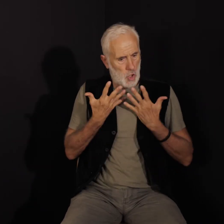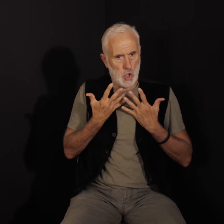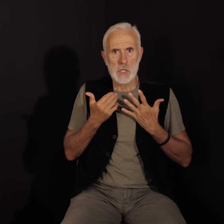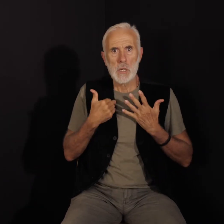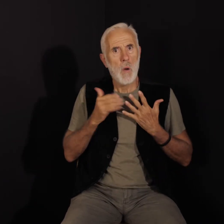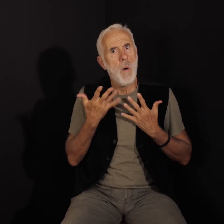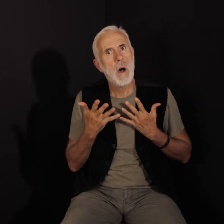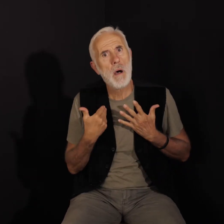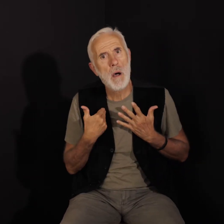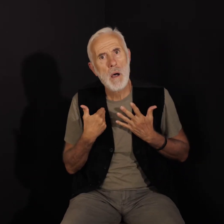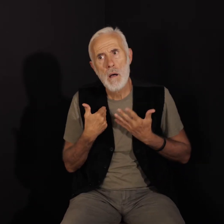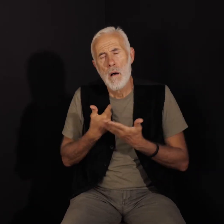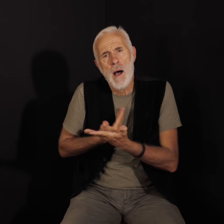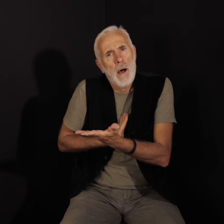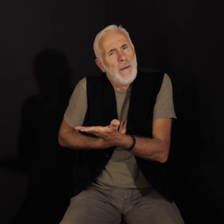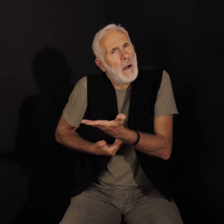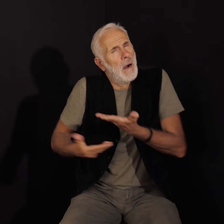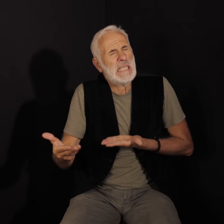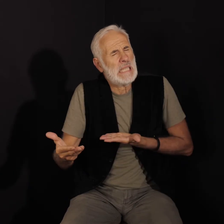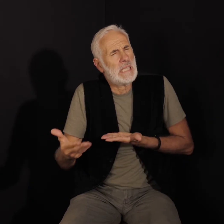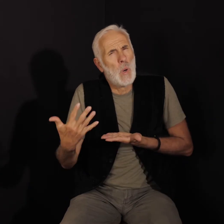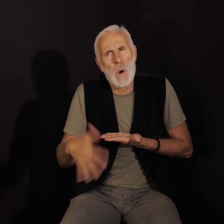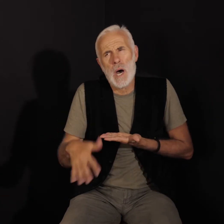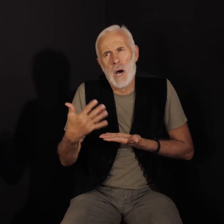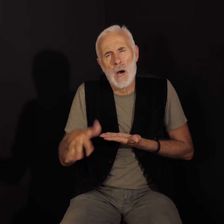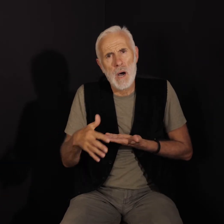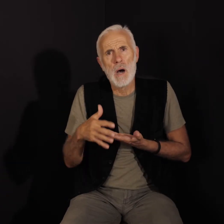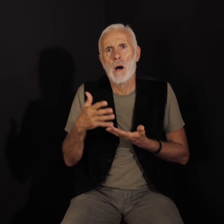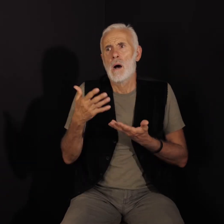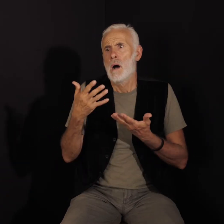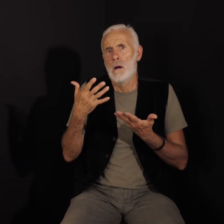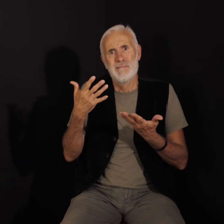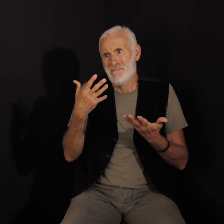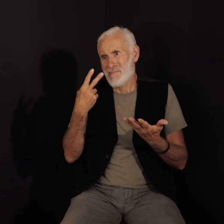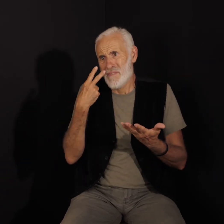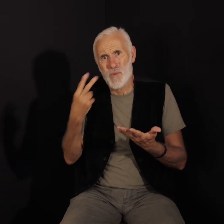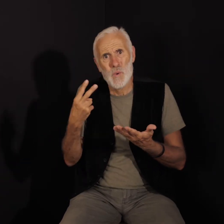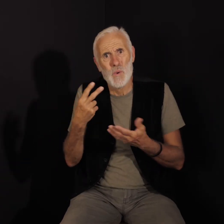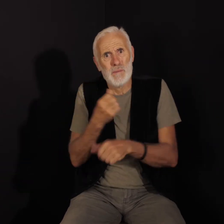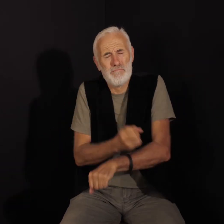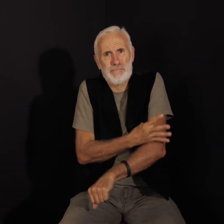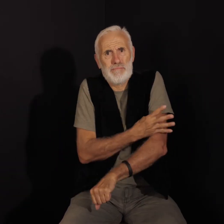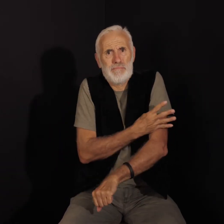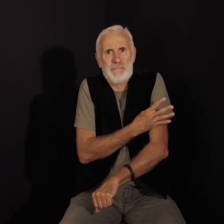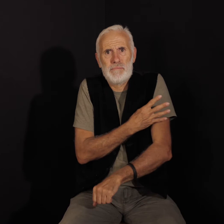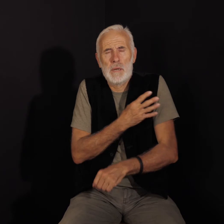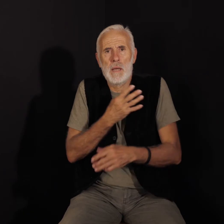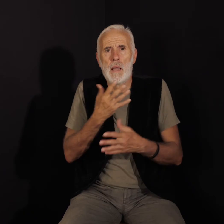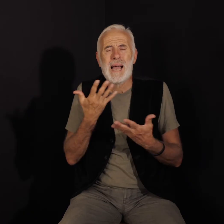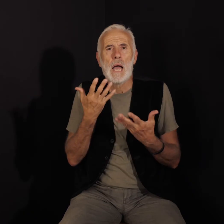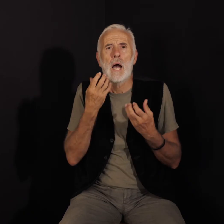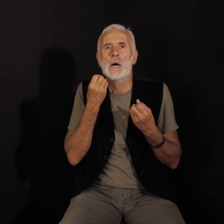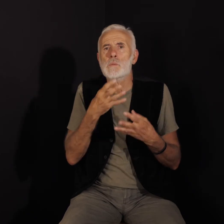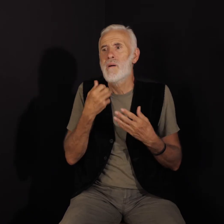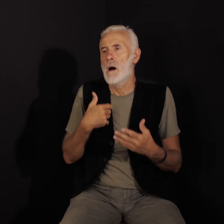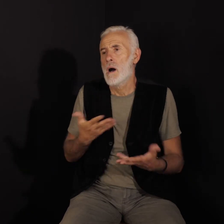manière empathique vis-à-vis de ce qu'ils voient, mais qui souvent se retranchent derrière un